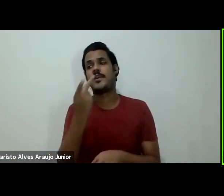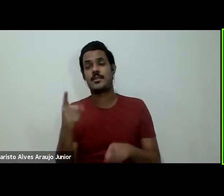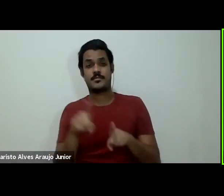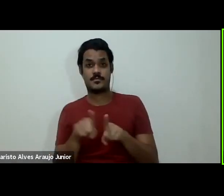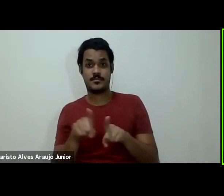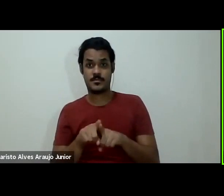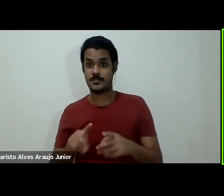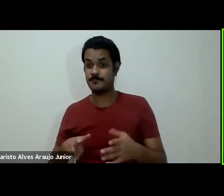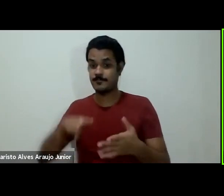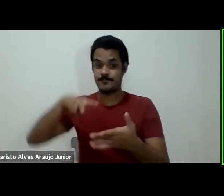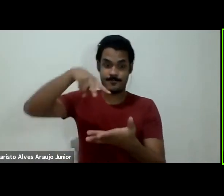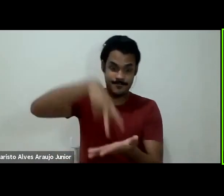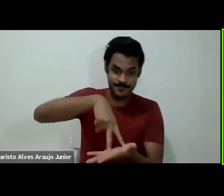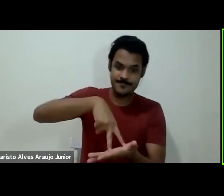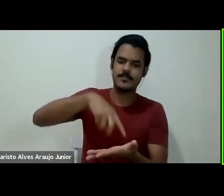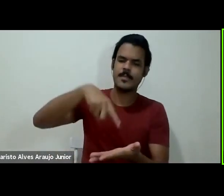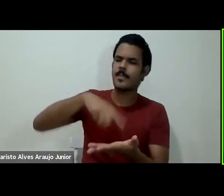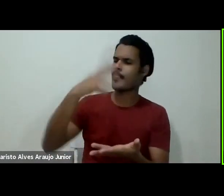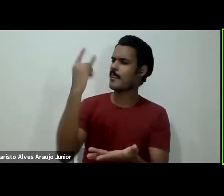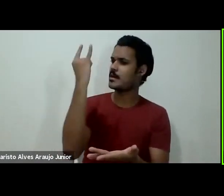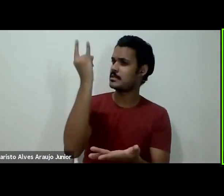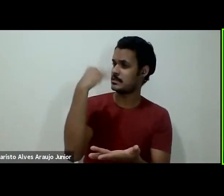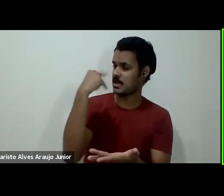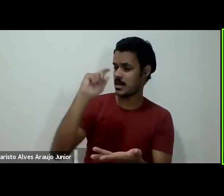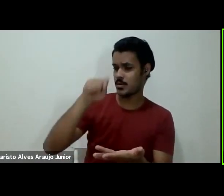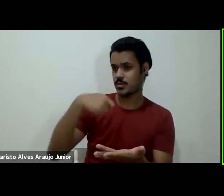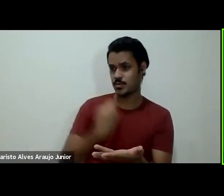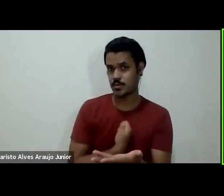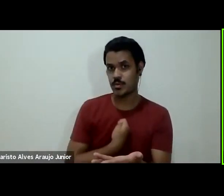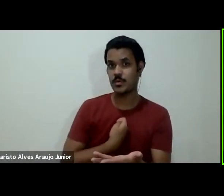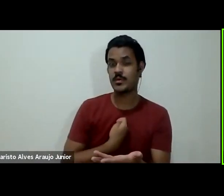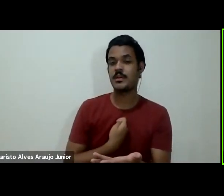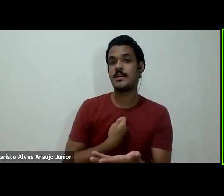de uma pessoa cega, uma pessoa que é público-alvo da audiodescrição.